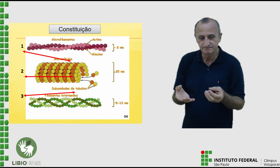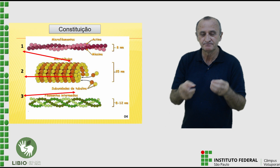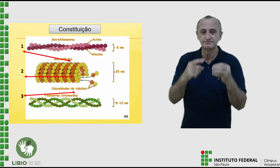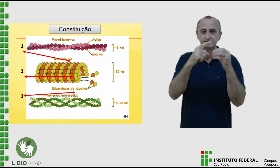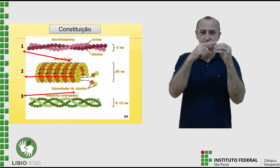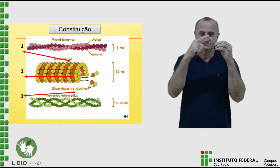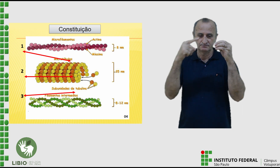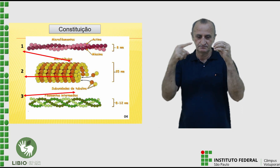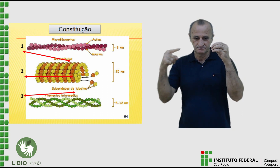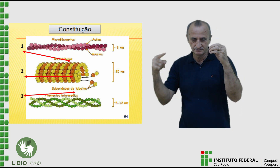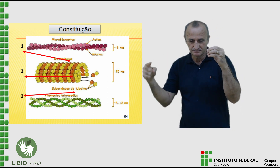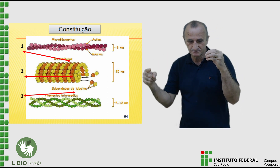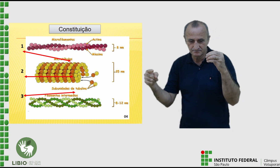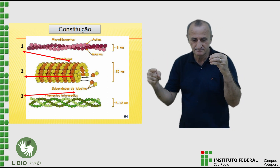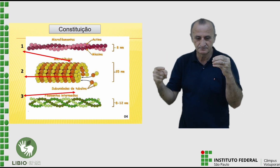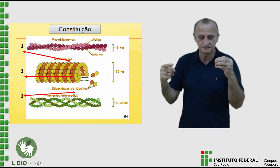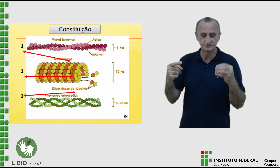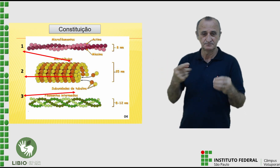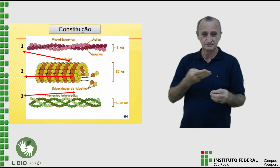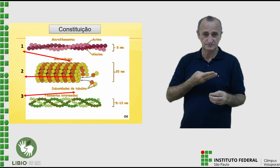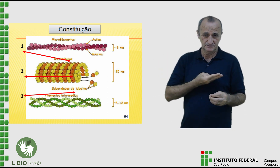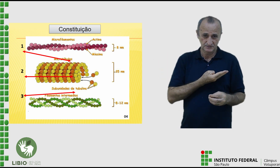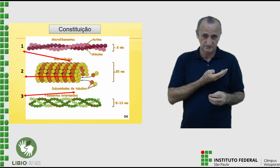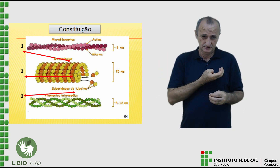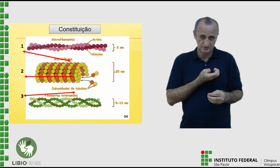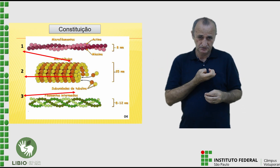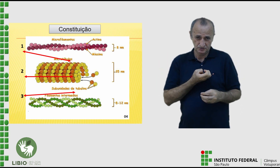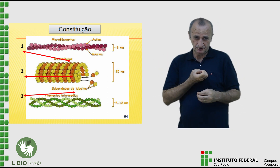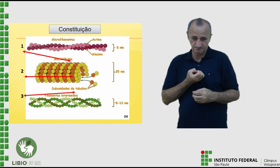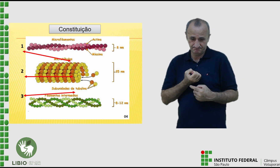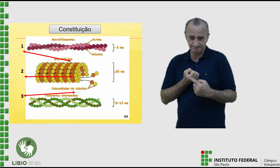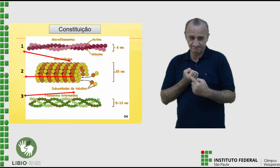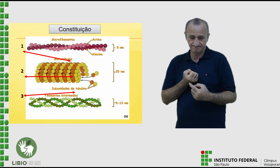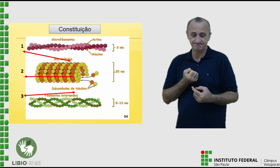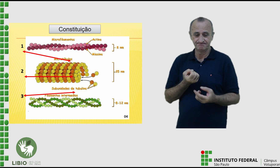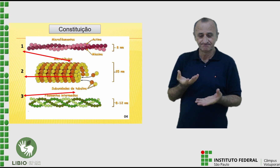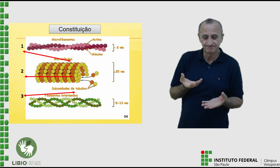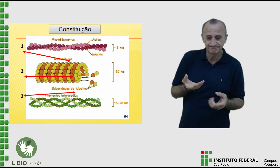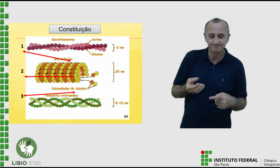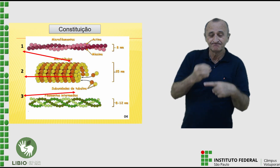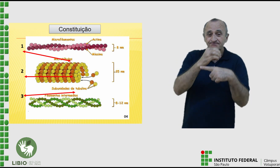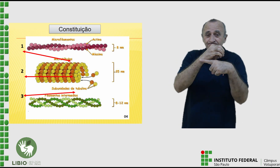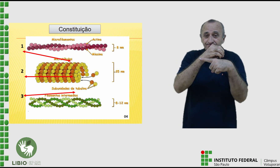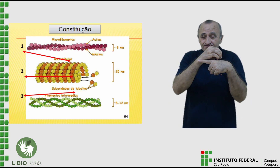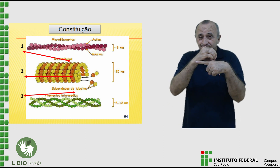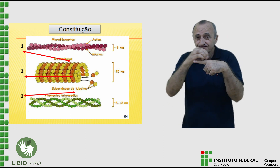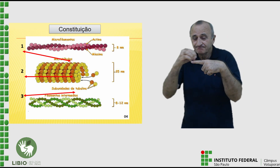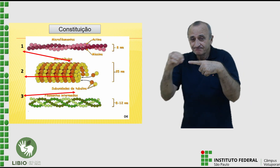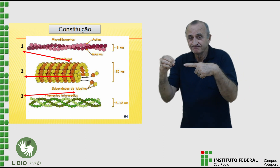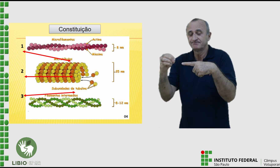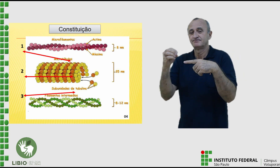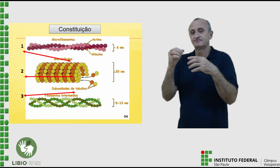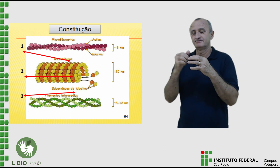tais como a actina, a miosina